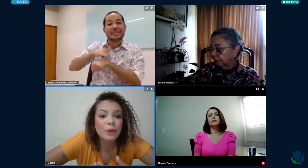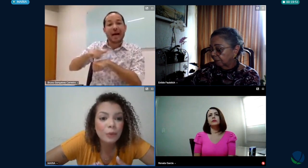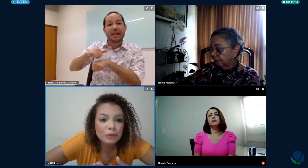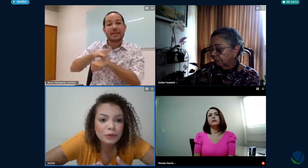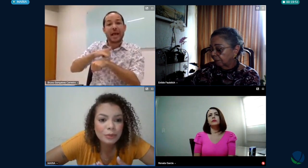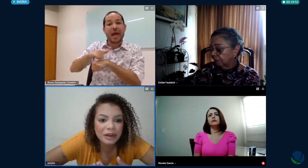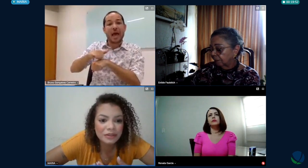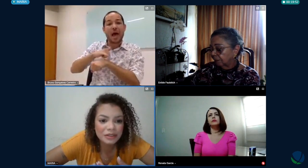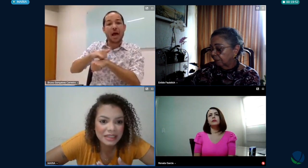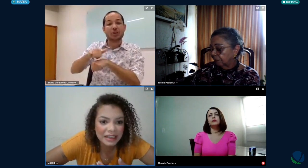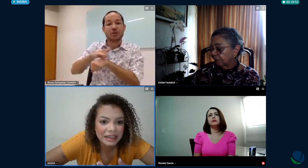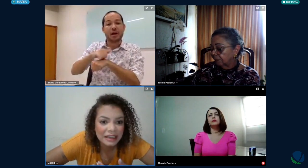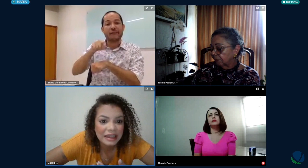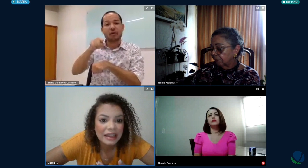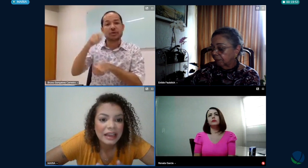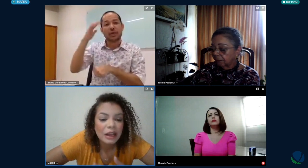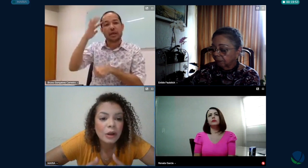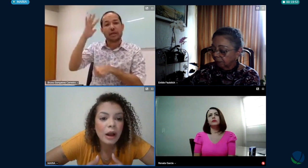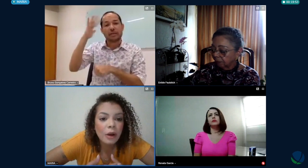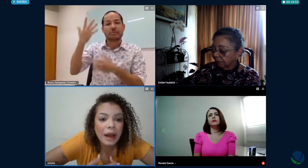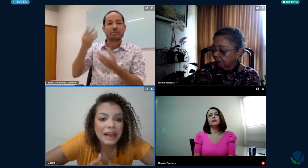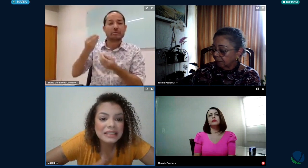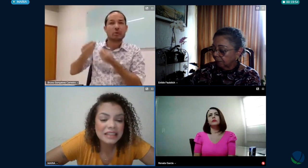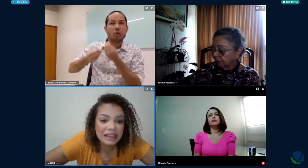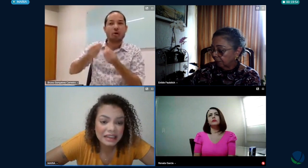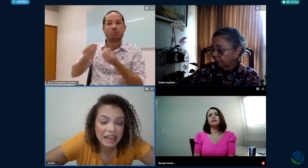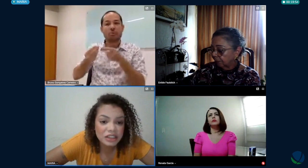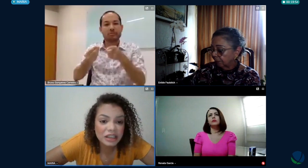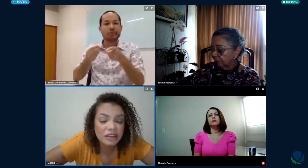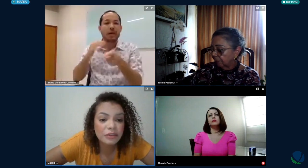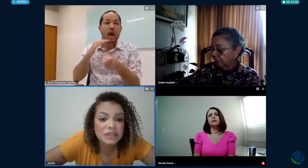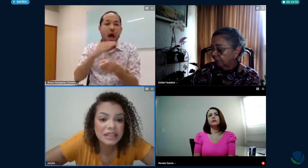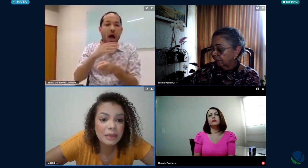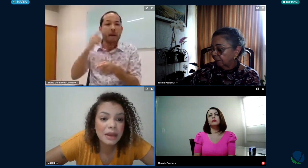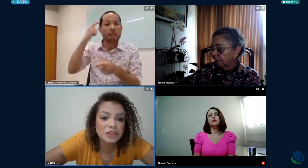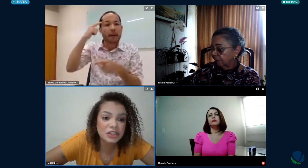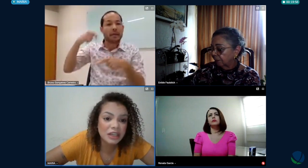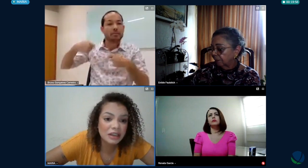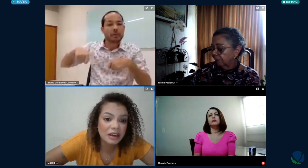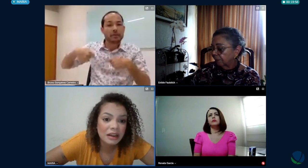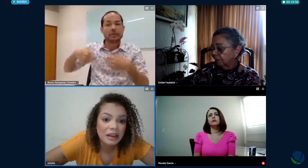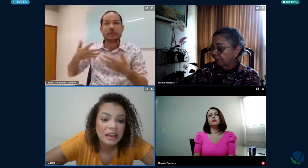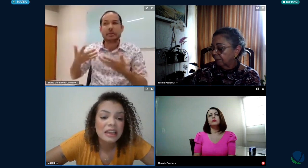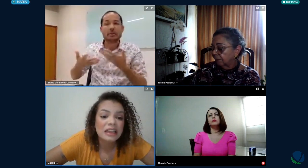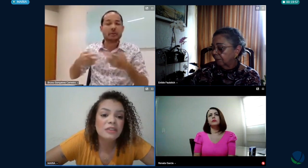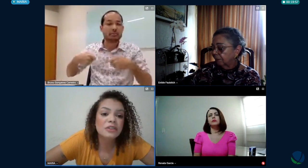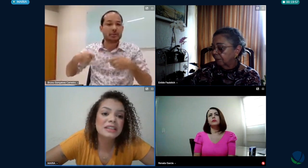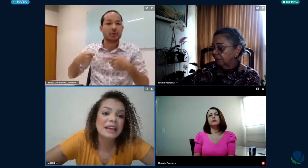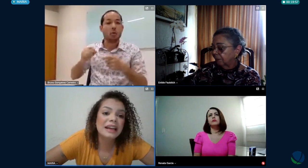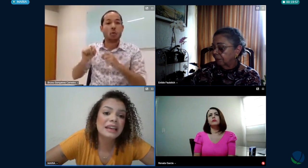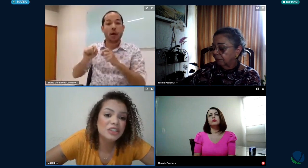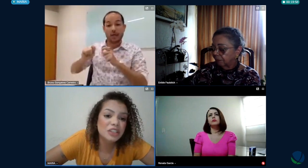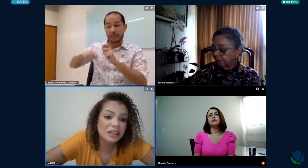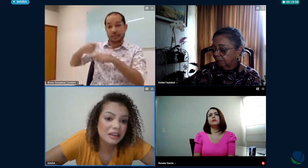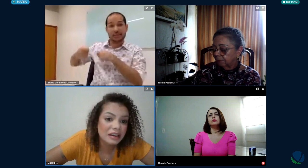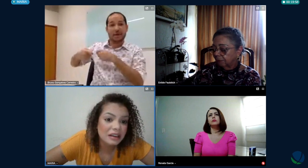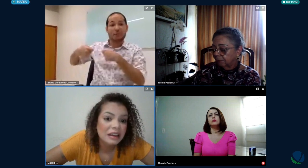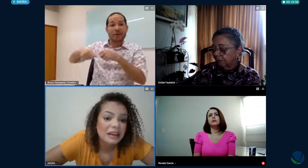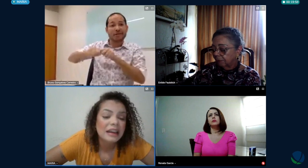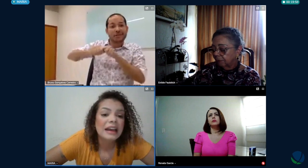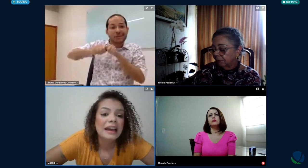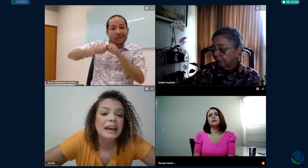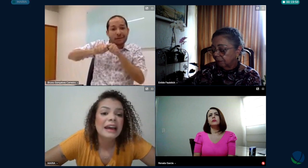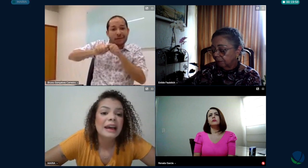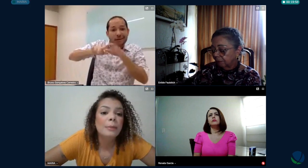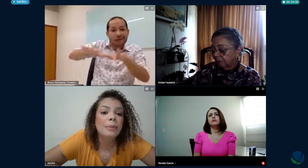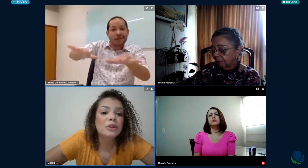eu pergunto para você, qual a estratégia que você imagina, que você acredita